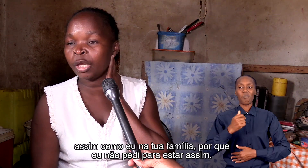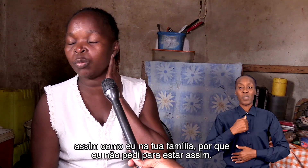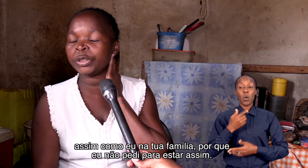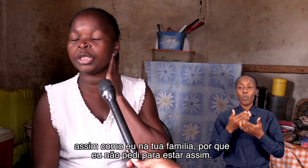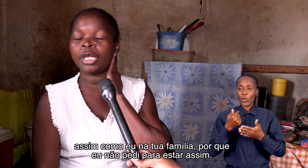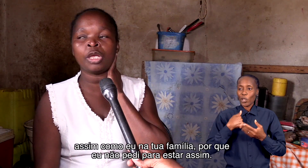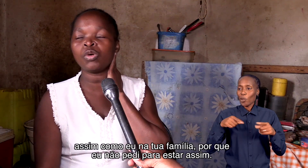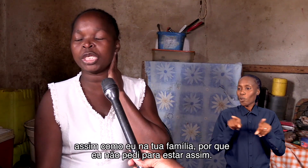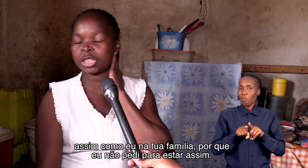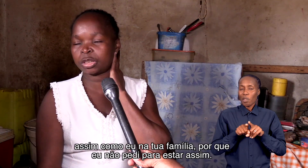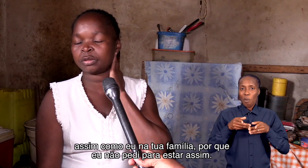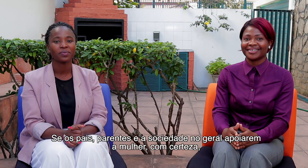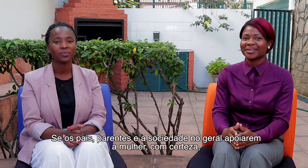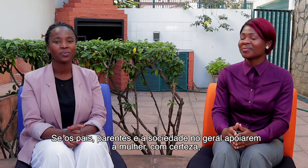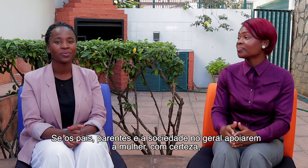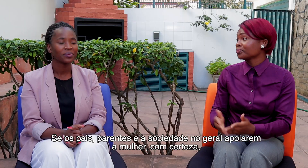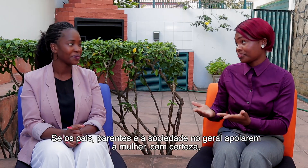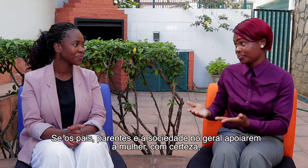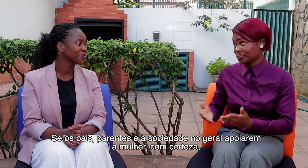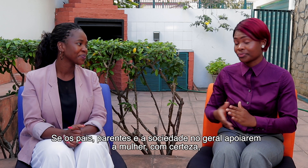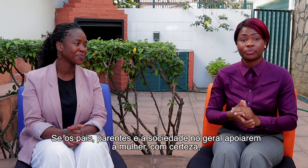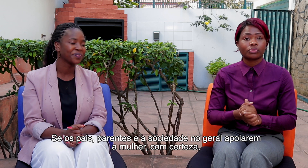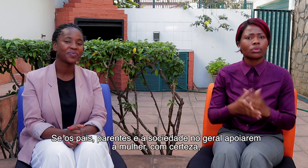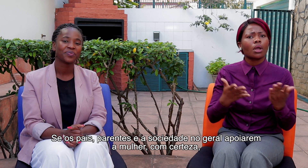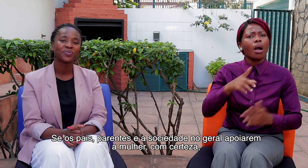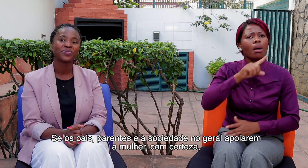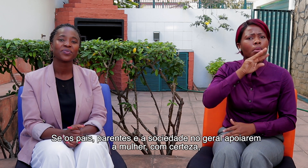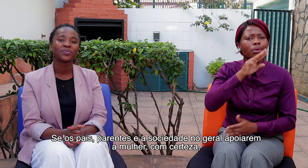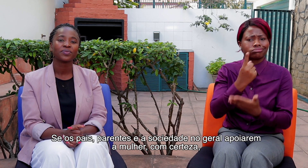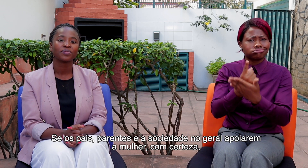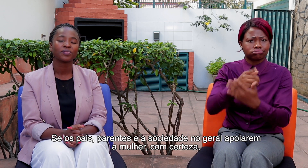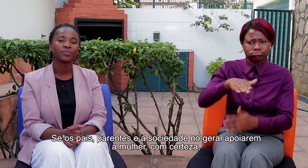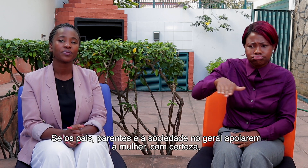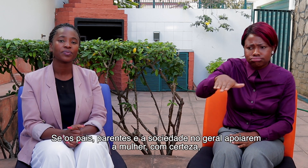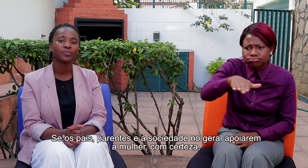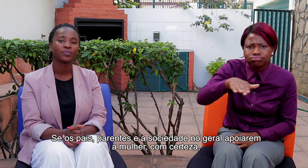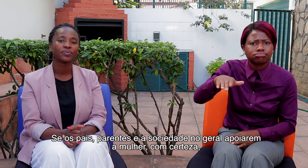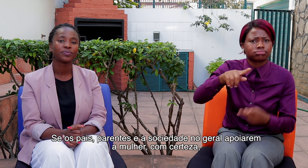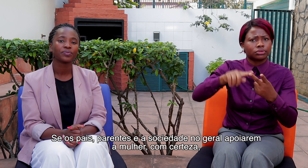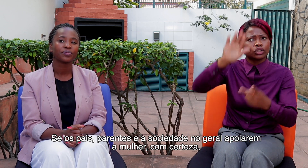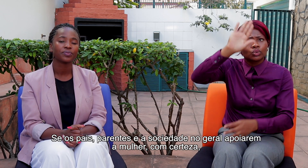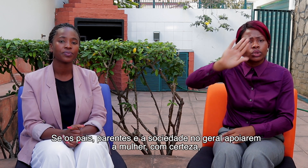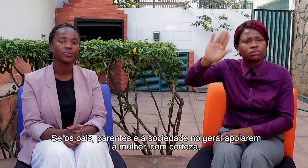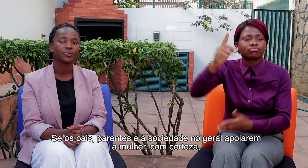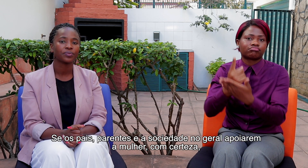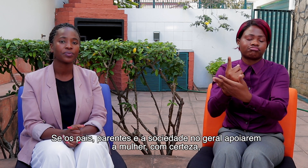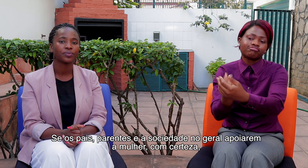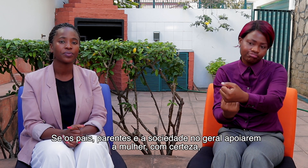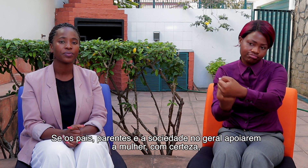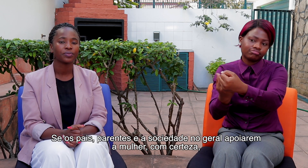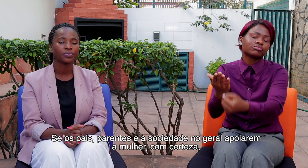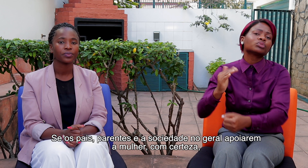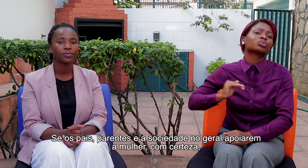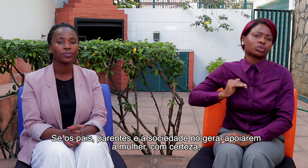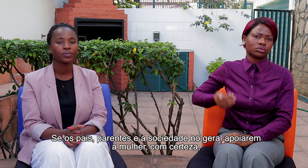nem eu, porque nem eu quis. Se os pais, parentes e a sociedade no geral apoiarem a